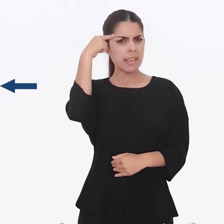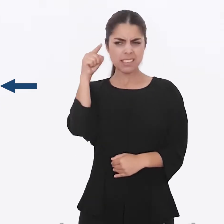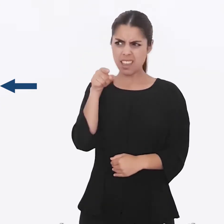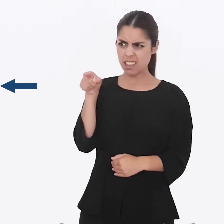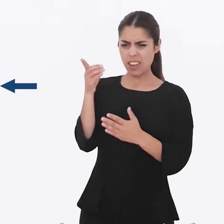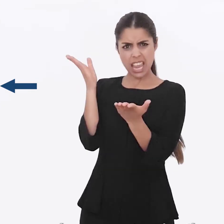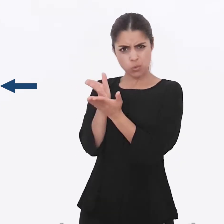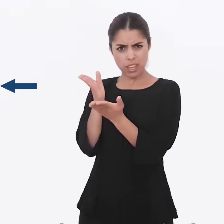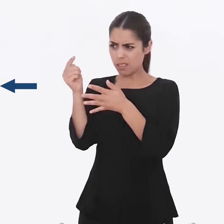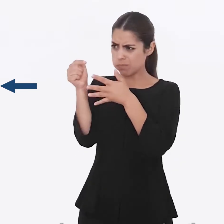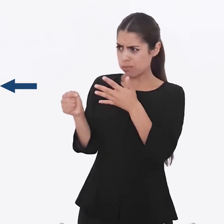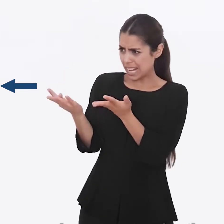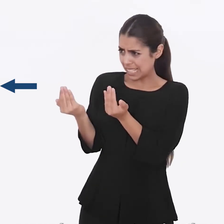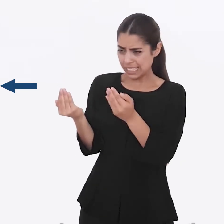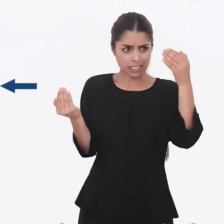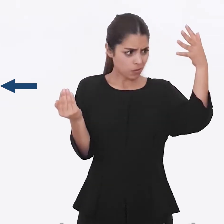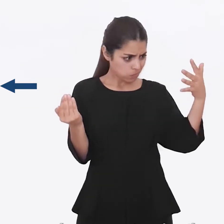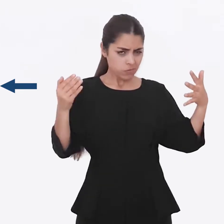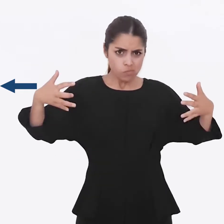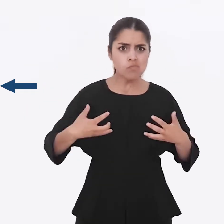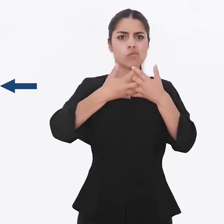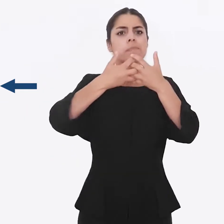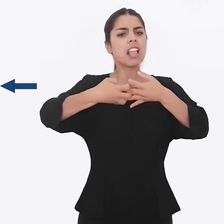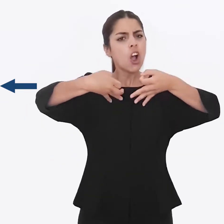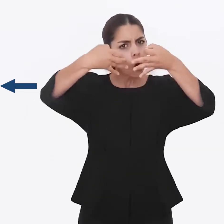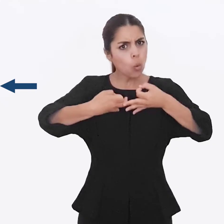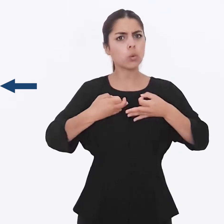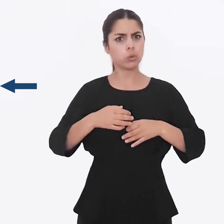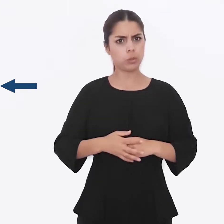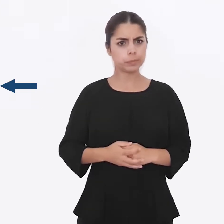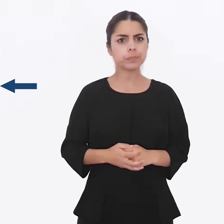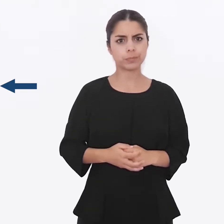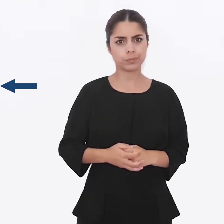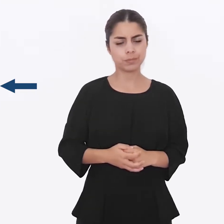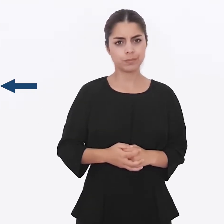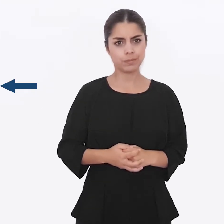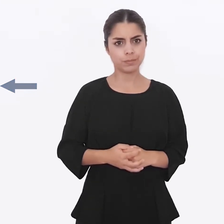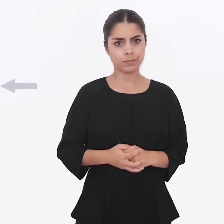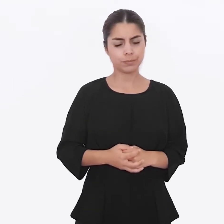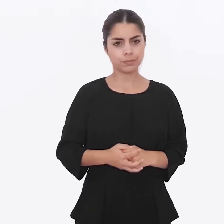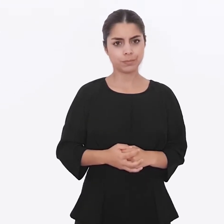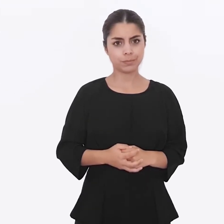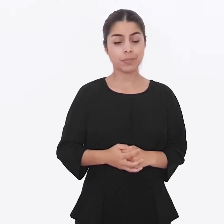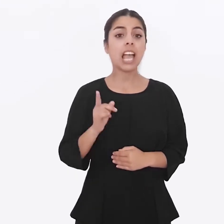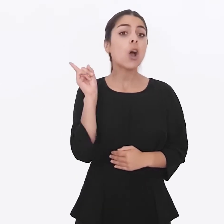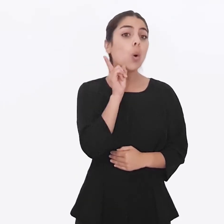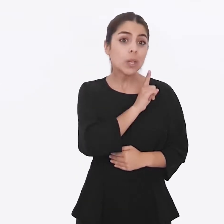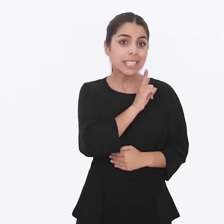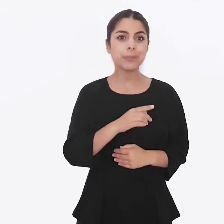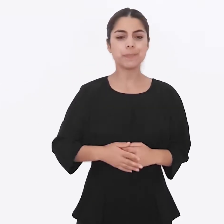educativas significativas y pertinentes para los y las estudiantes, sus características y condiciones. Finalmente, también en el